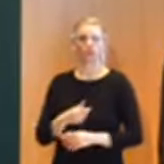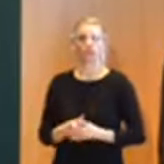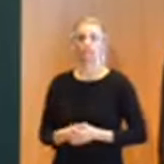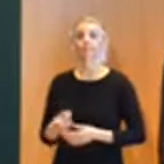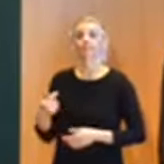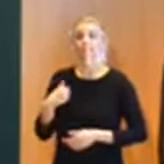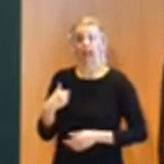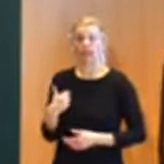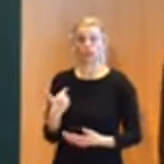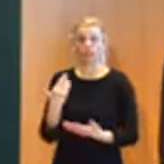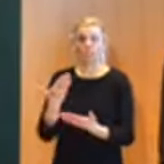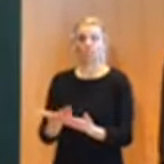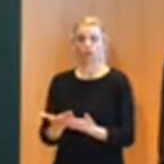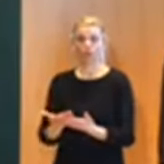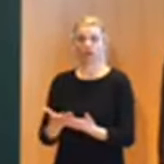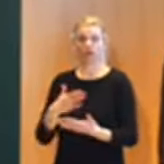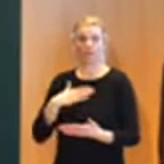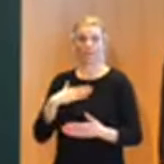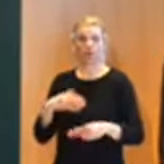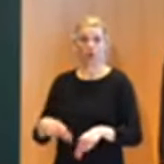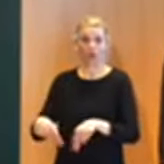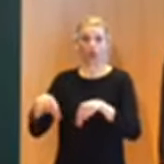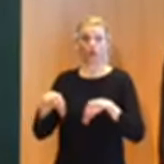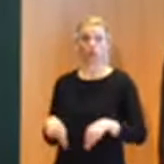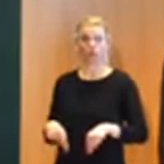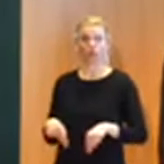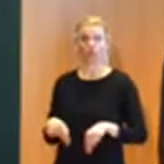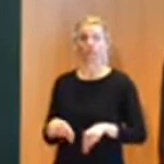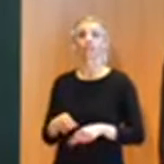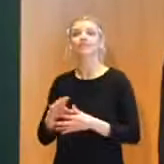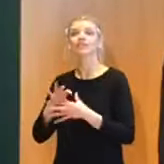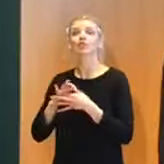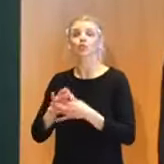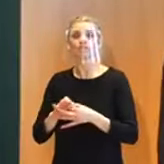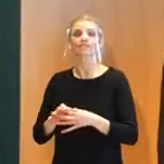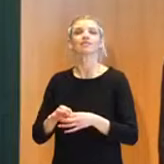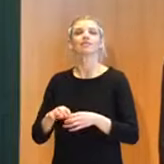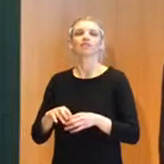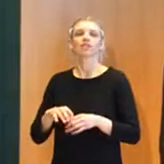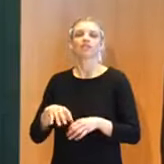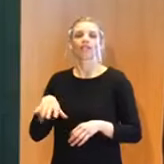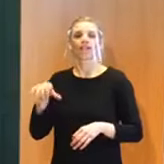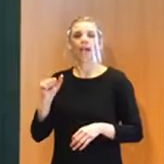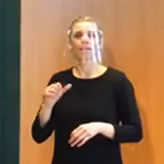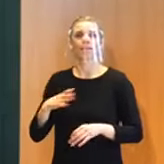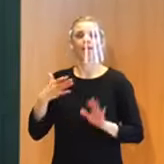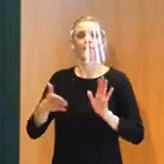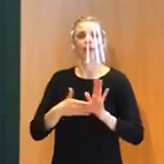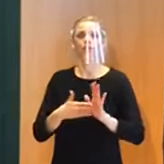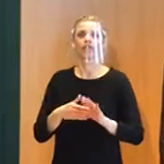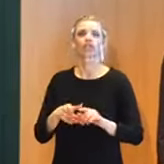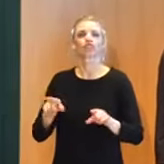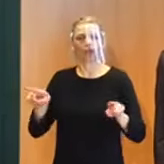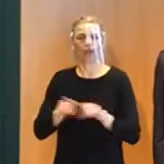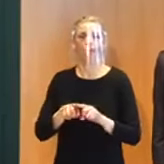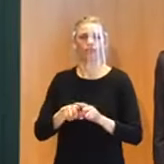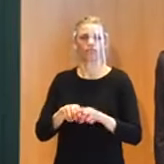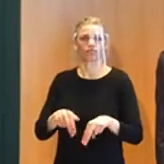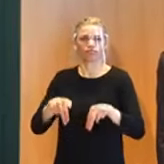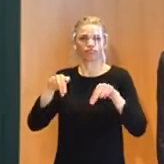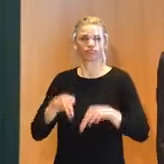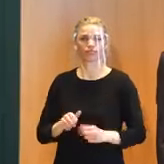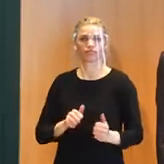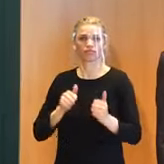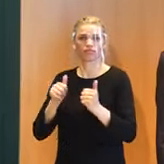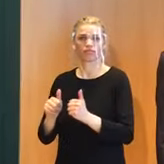Ponúkol som mu odchod, keď to má uľahčiť odchod Igora Matoviča. V tom prípade som bol ochotný toto urobiť, i keď na to